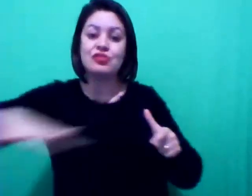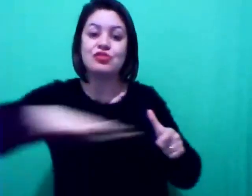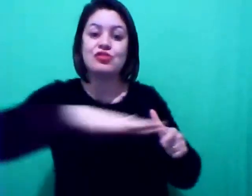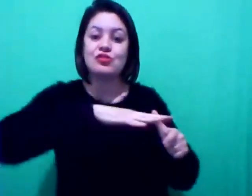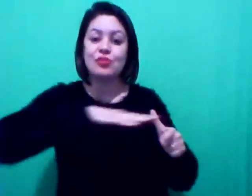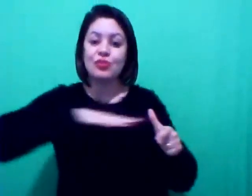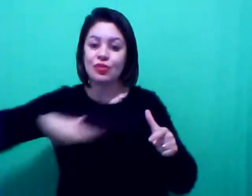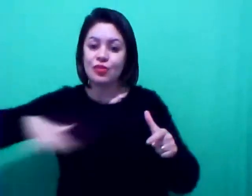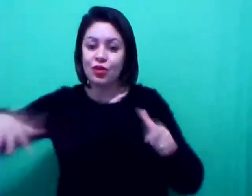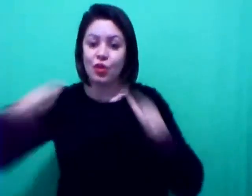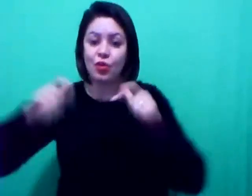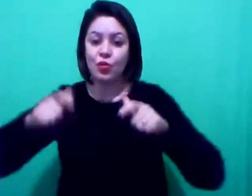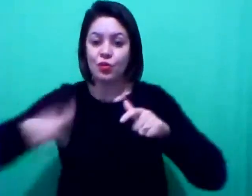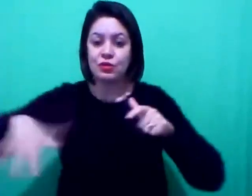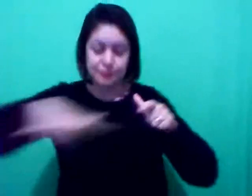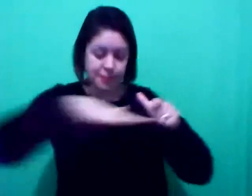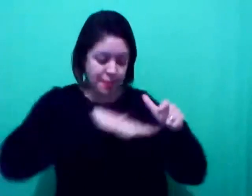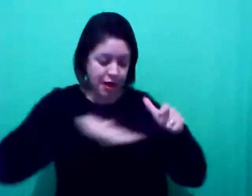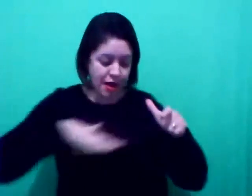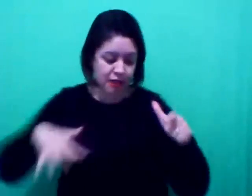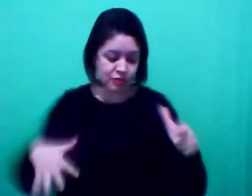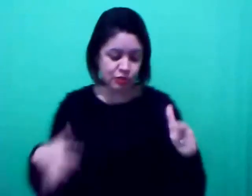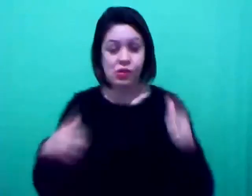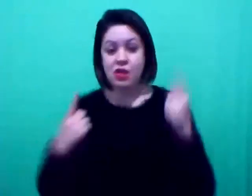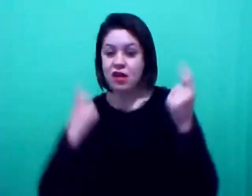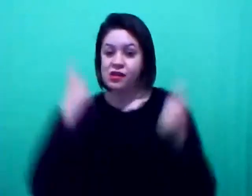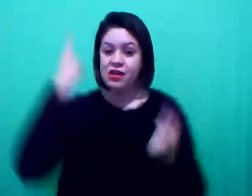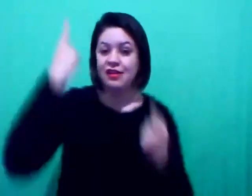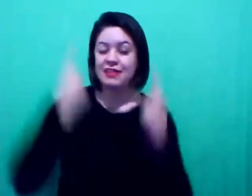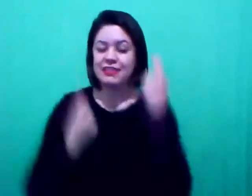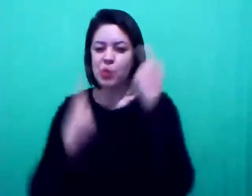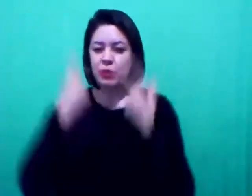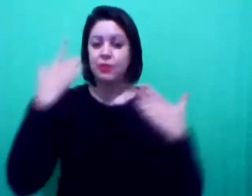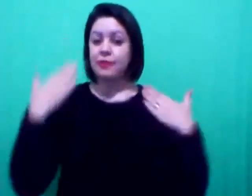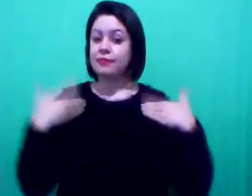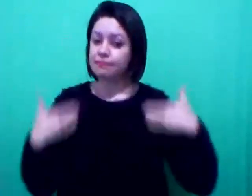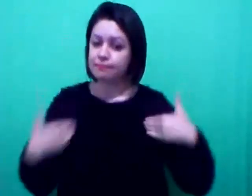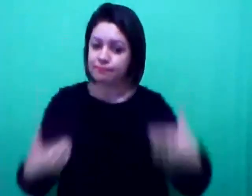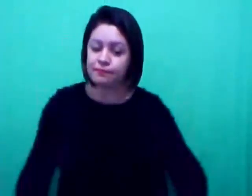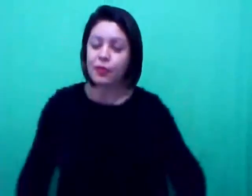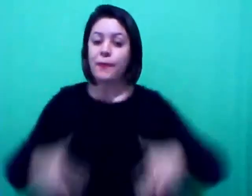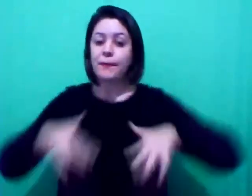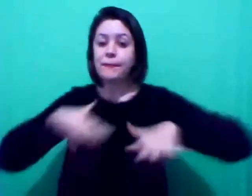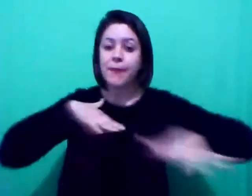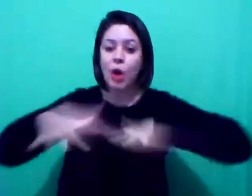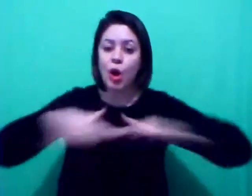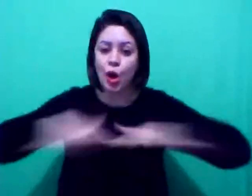comunicação. O seu espaço, o lugar onde a pessoa está inserida, as expressões,